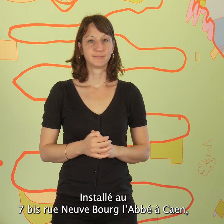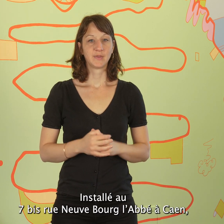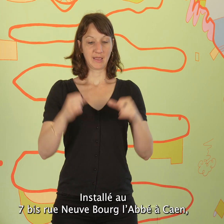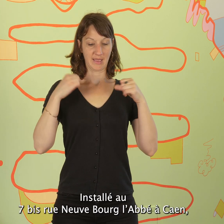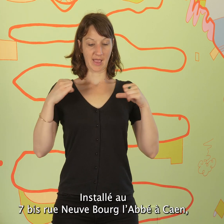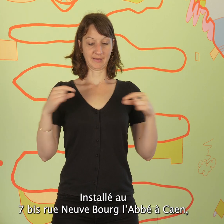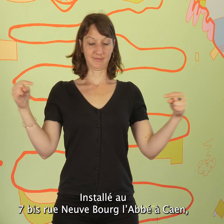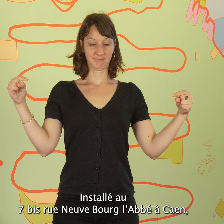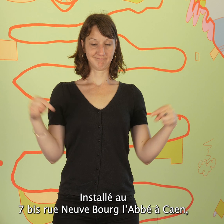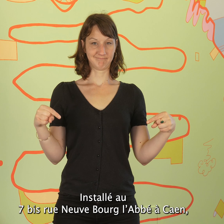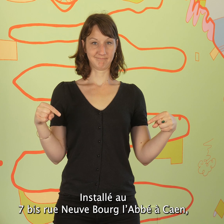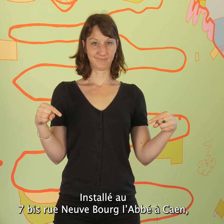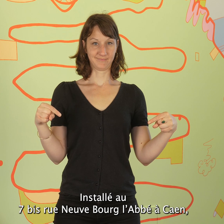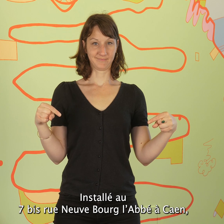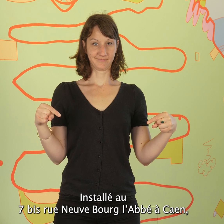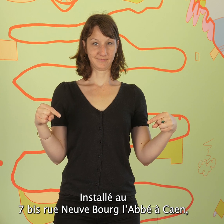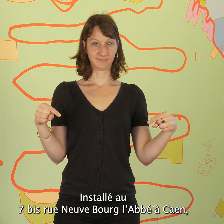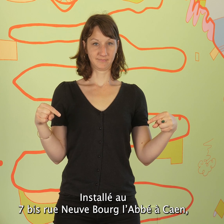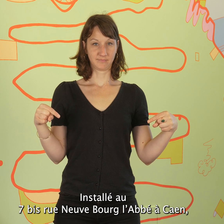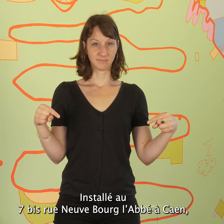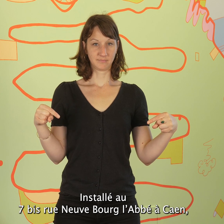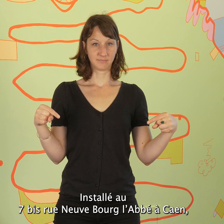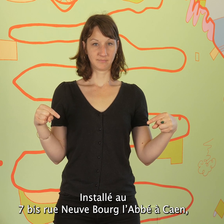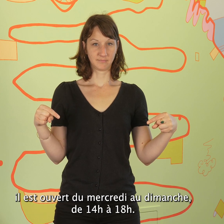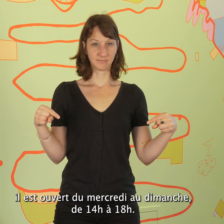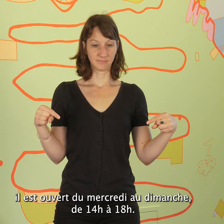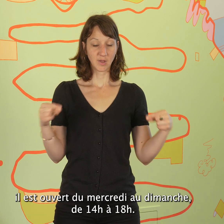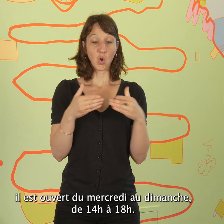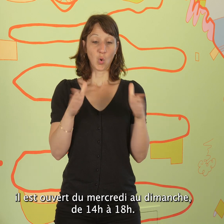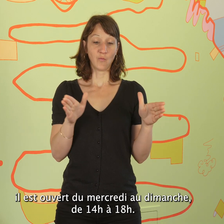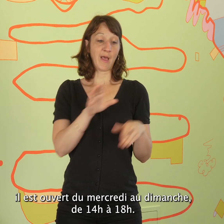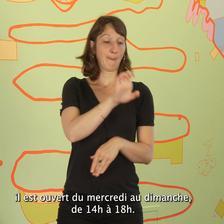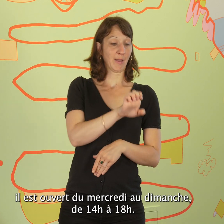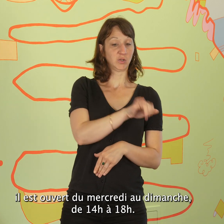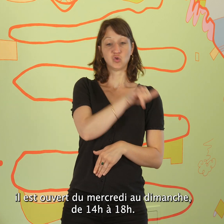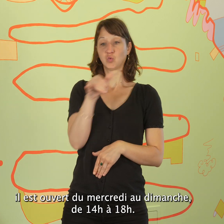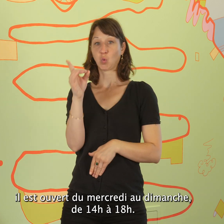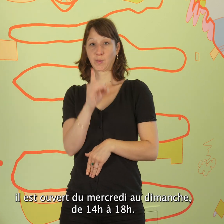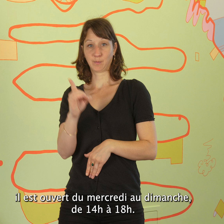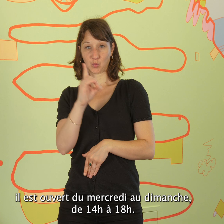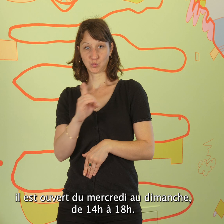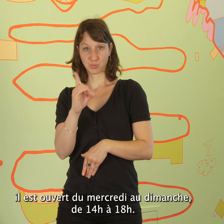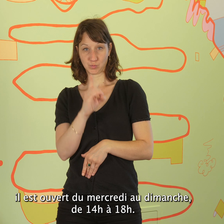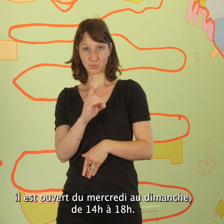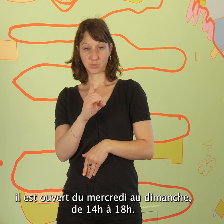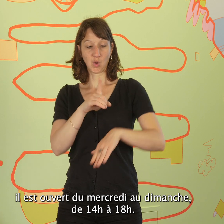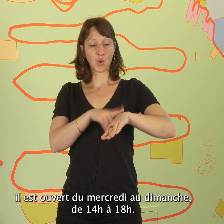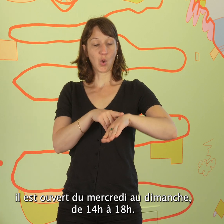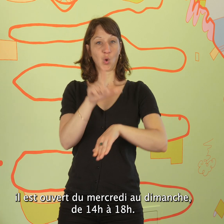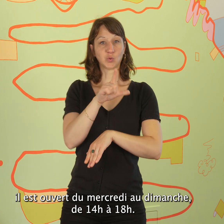Installé au 7 bis rue Neuve Bourg-l'Abbé à Caen, il est ouvert du mercredi au dimanche de 14 h à 18